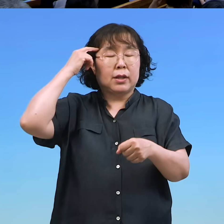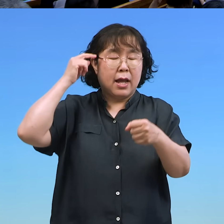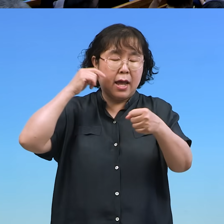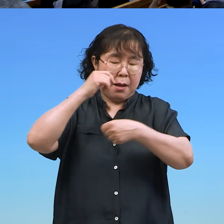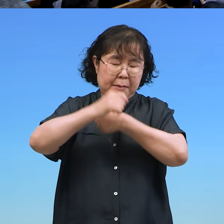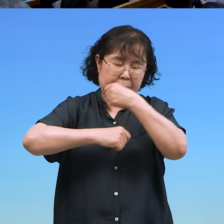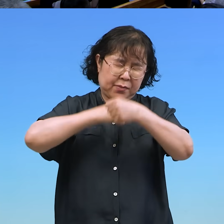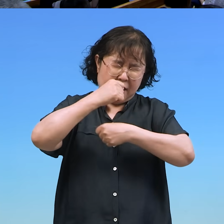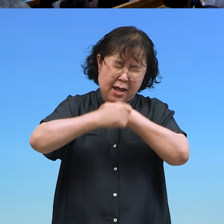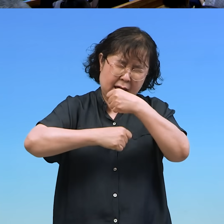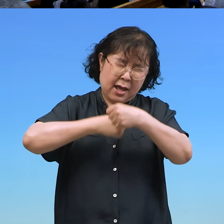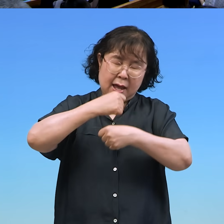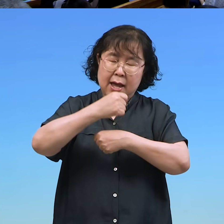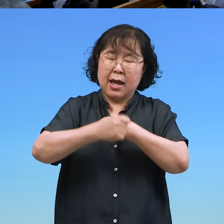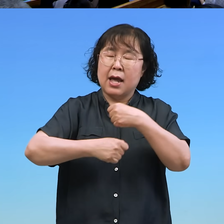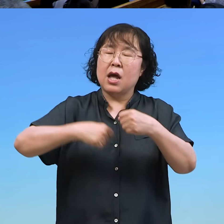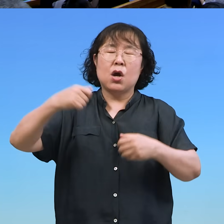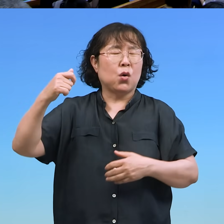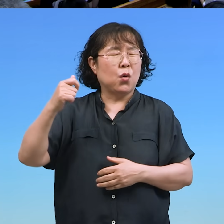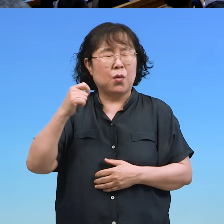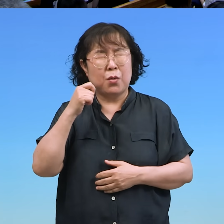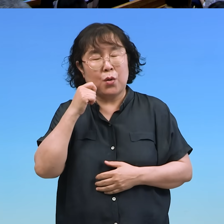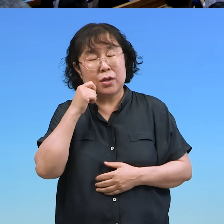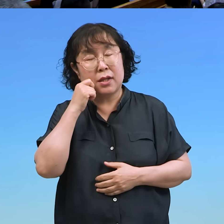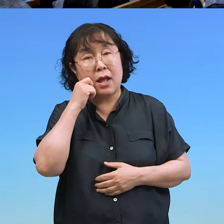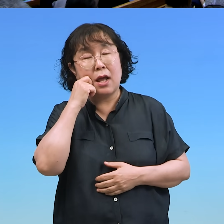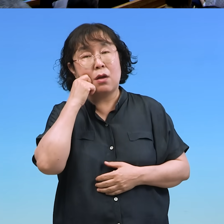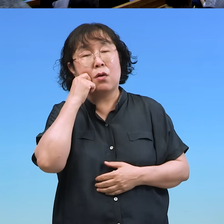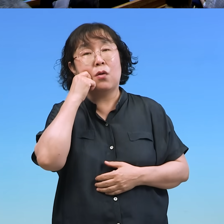내 뜻대로 못해요.